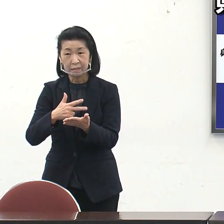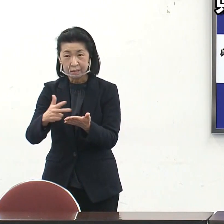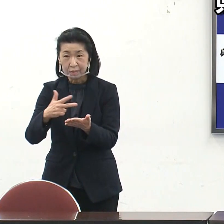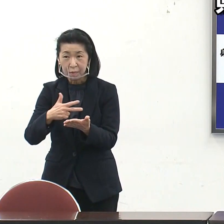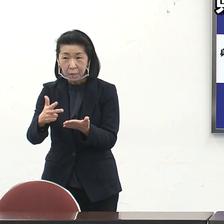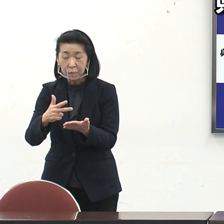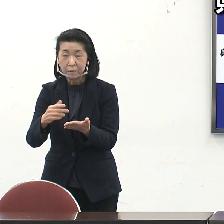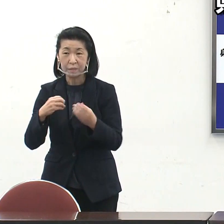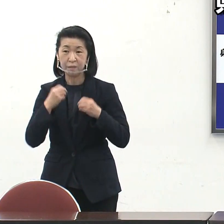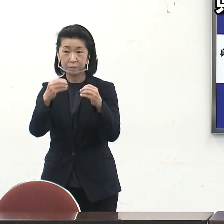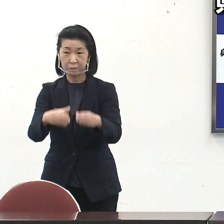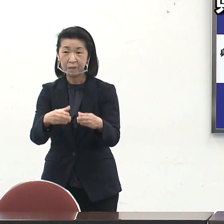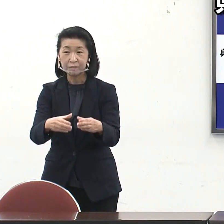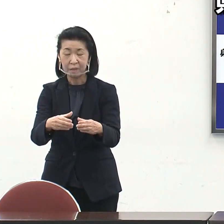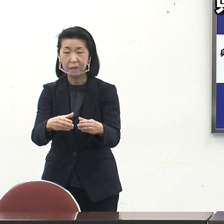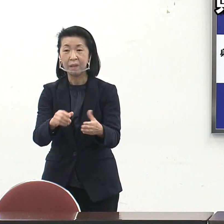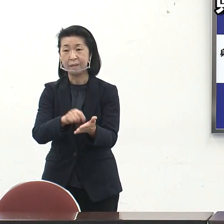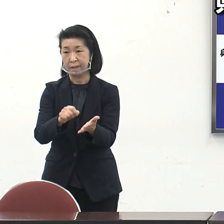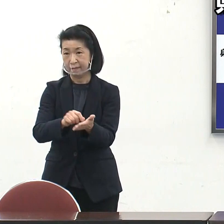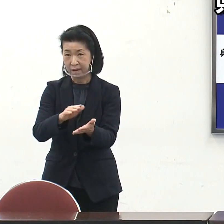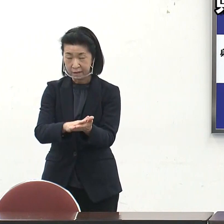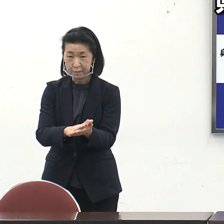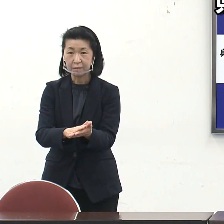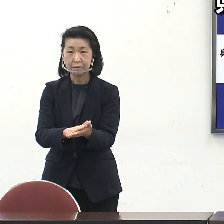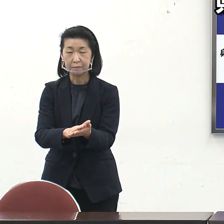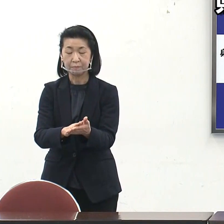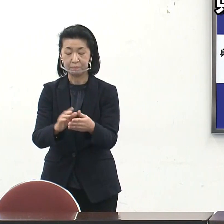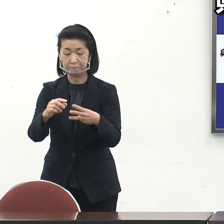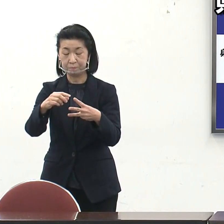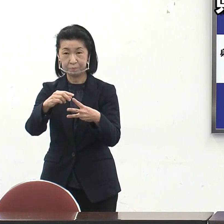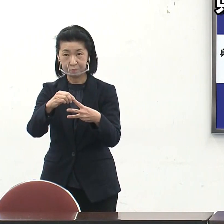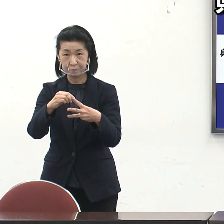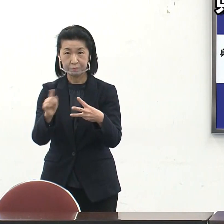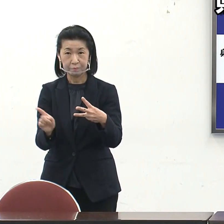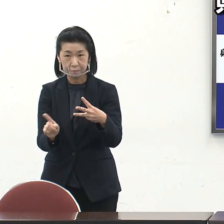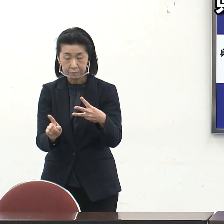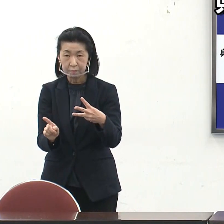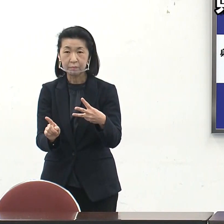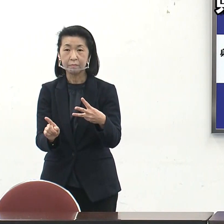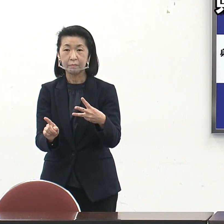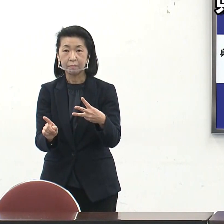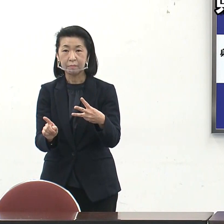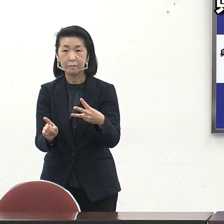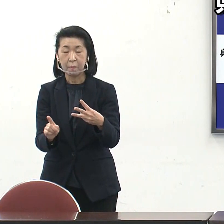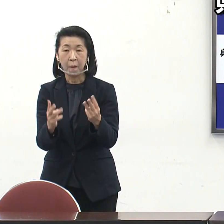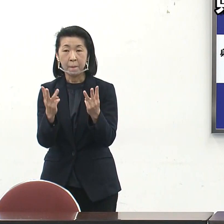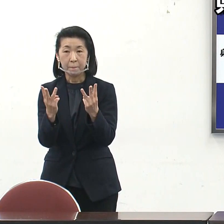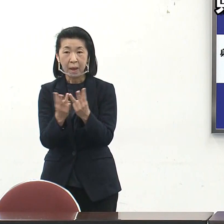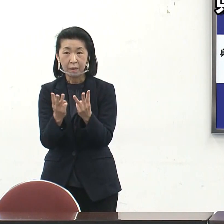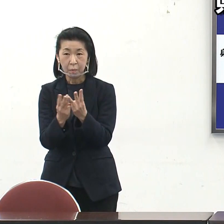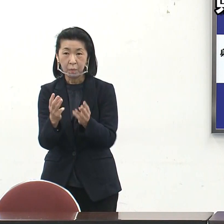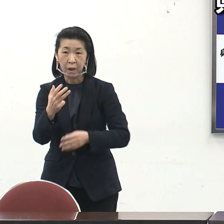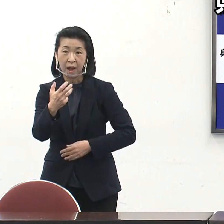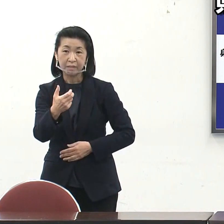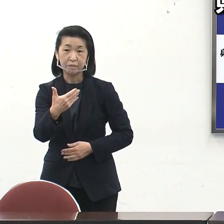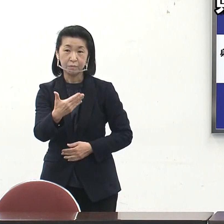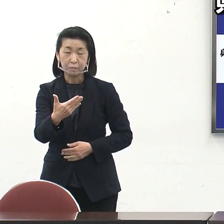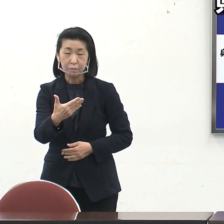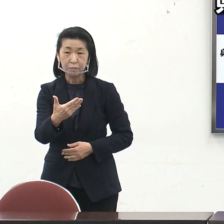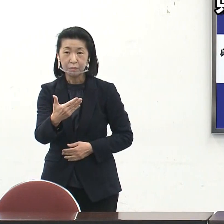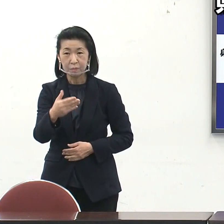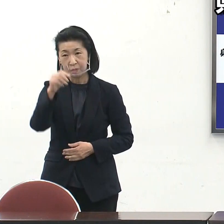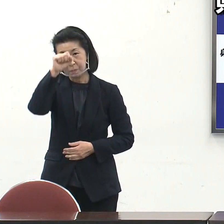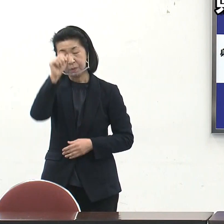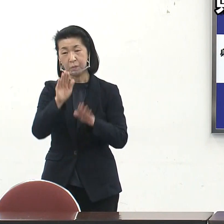ラスター概要をご覧ください。まず1件目のクラスターについてです。番号欄89の症例欄